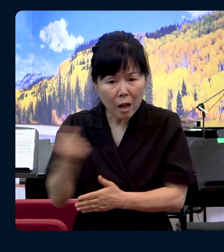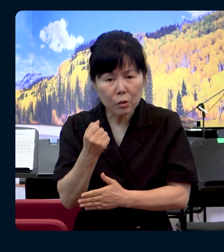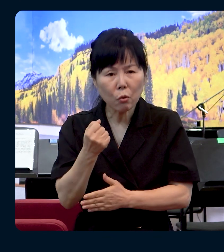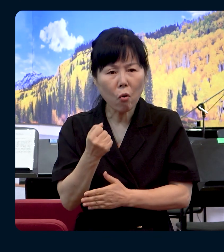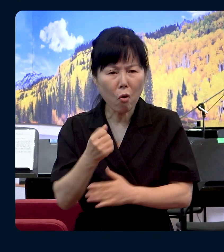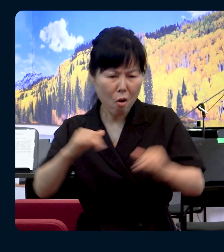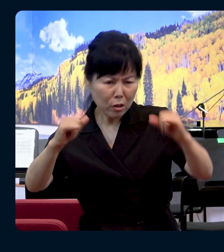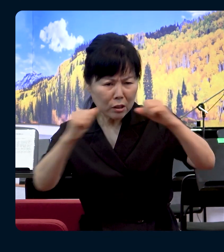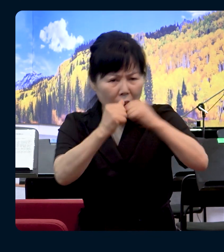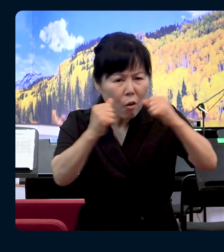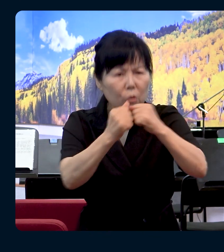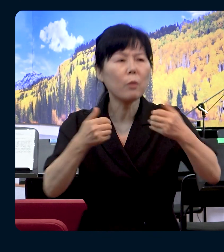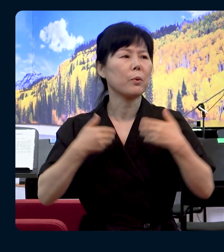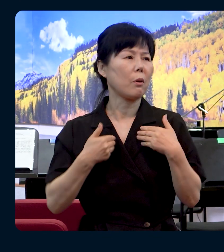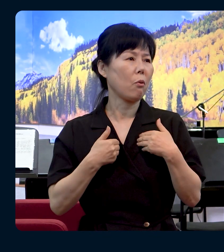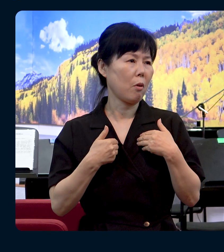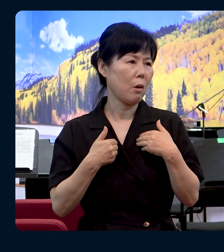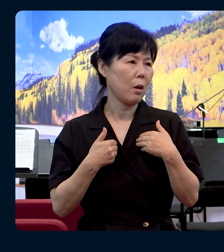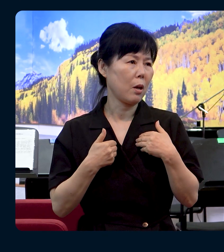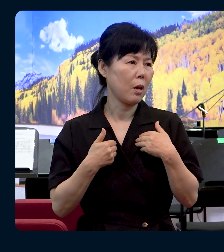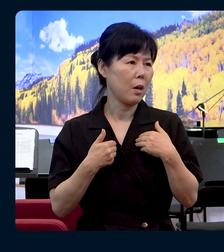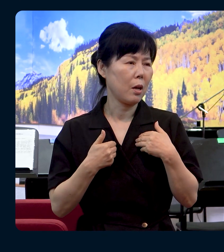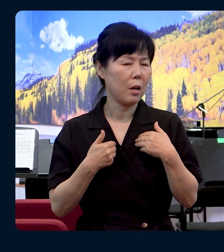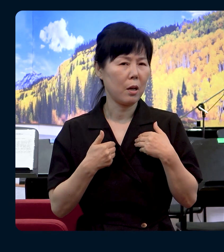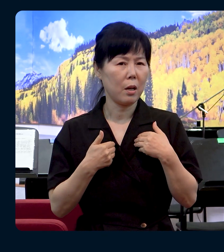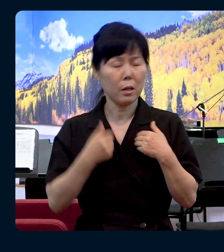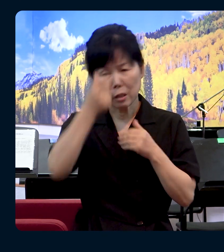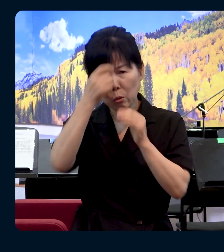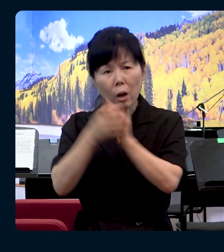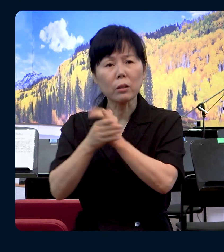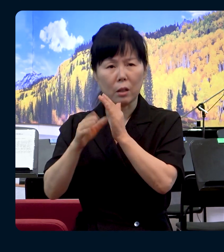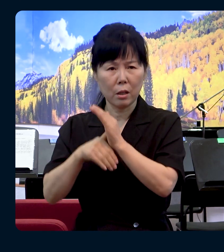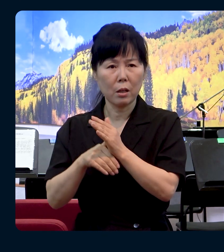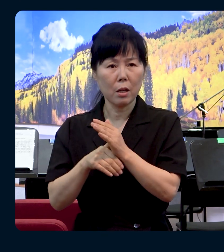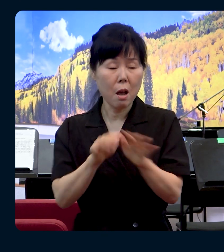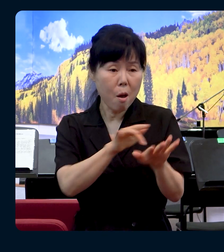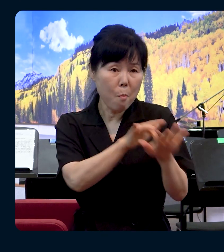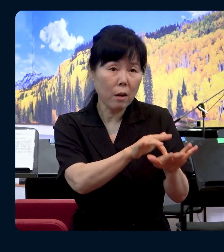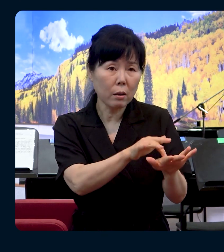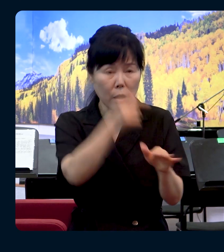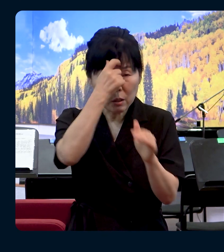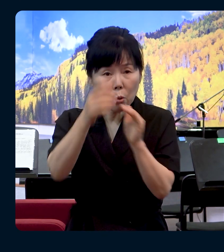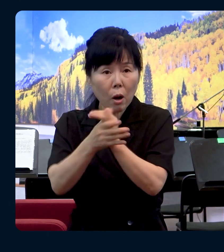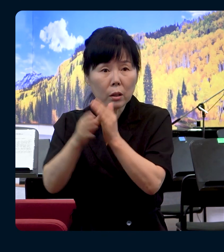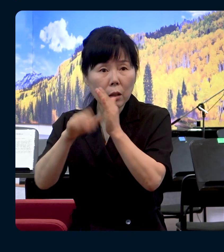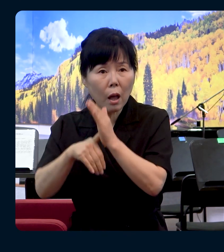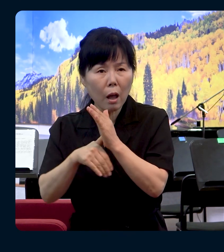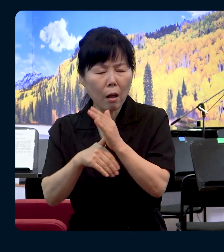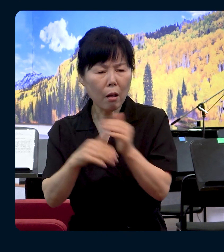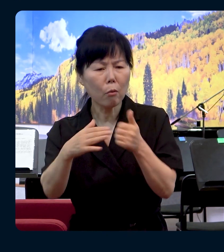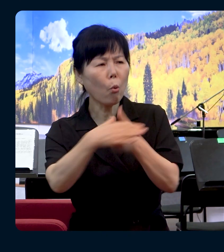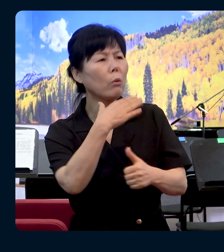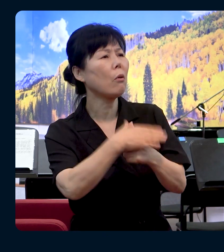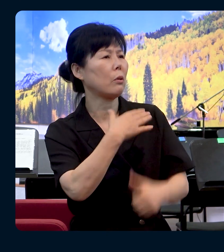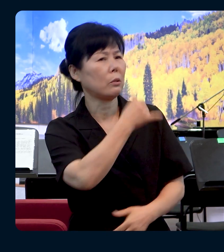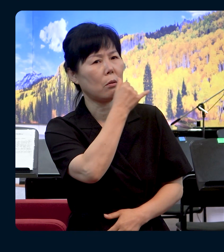돼요. 기도는 그게 기도예요. 왜냐하면요 마귀가 우리가 기도할 수 없도록 공격하거든요.